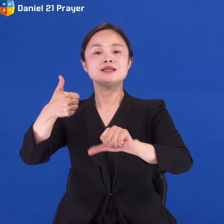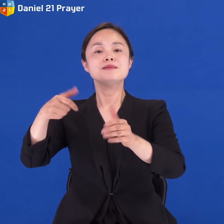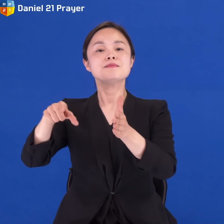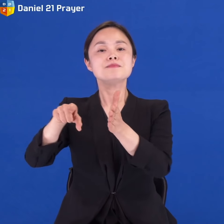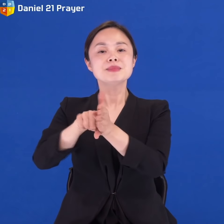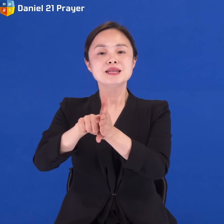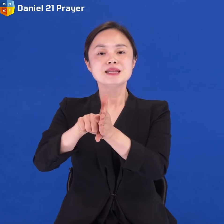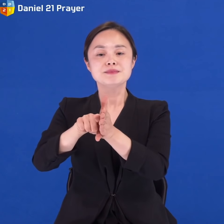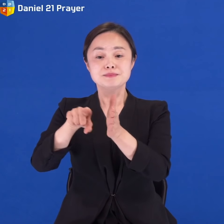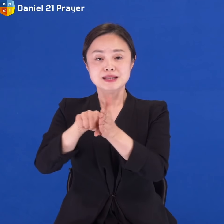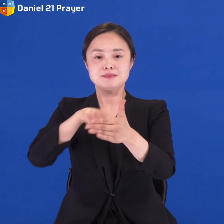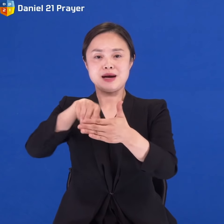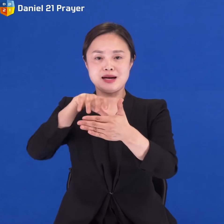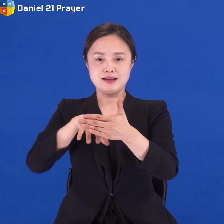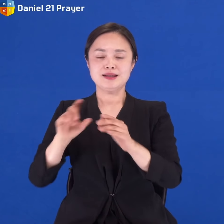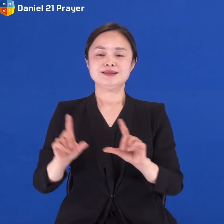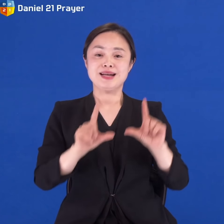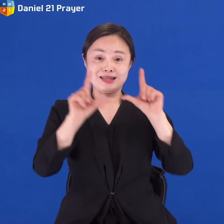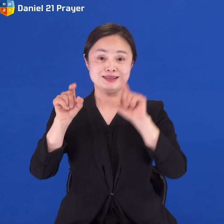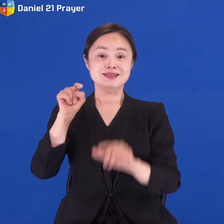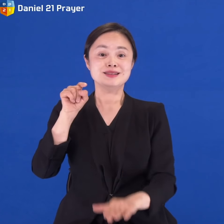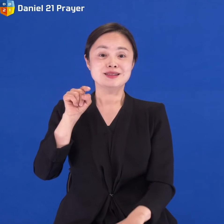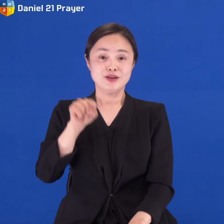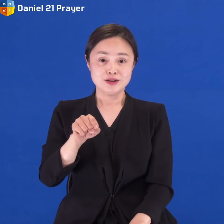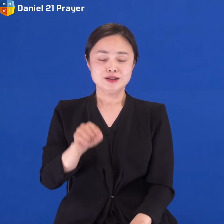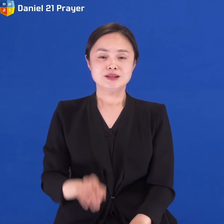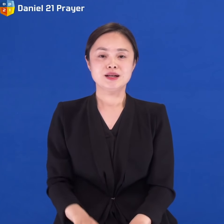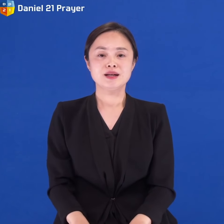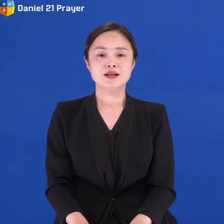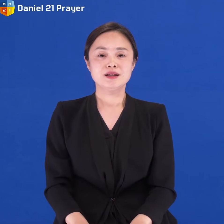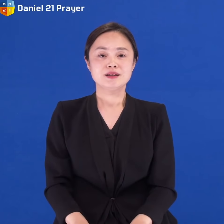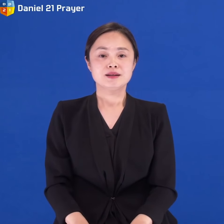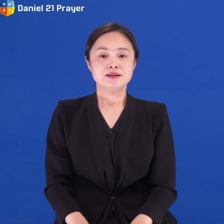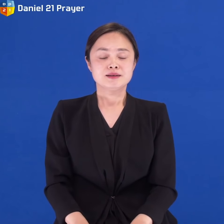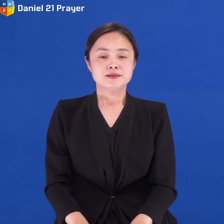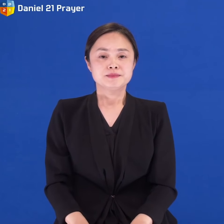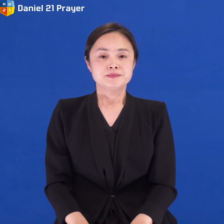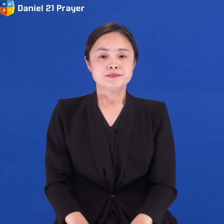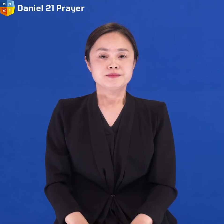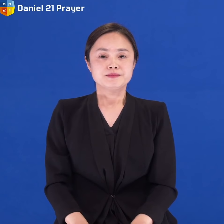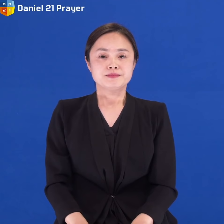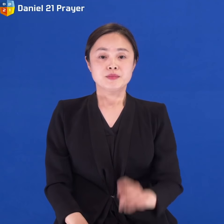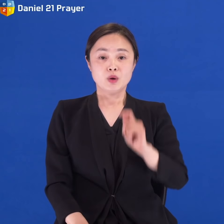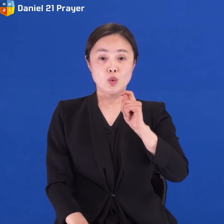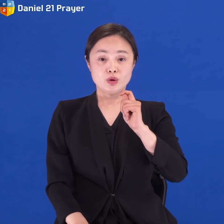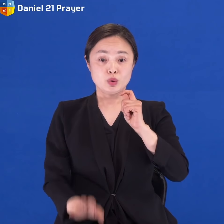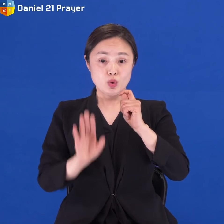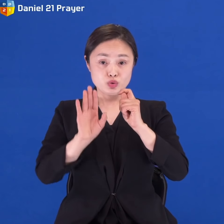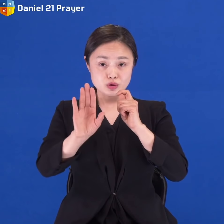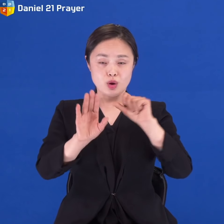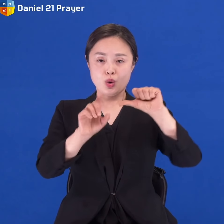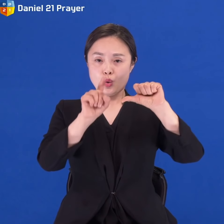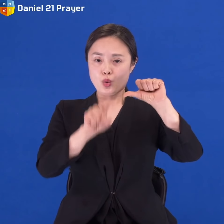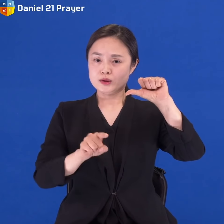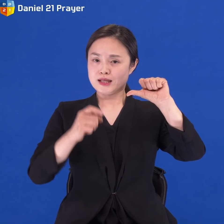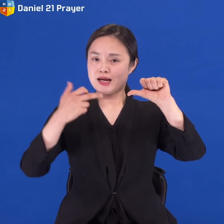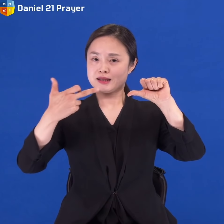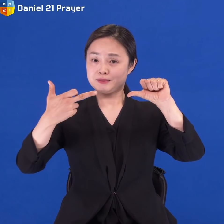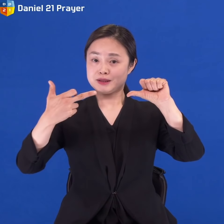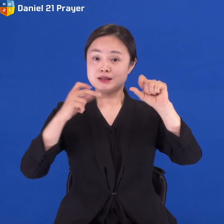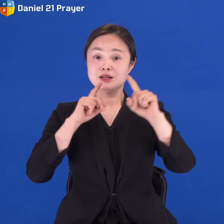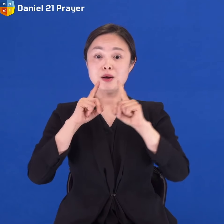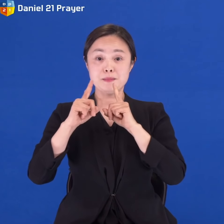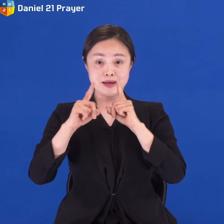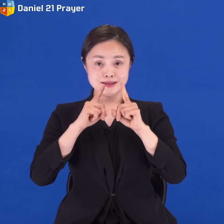안에서 사는 것이라. 그리고 마지막으로 제가 고린도후서 5장 17절 말씀으로 저의